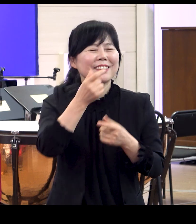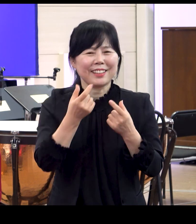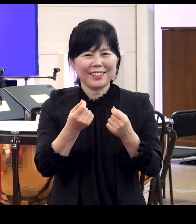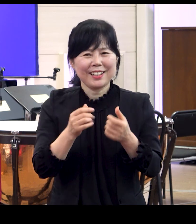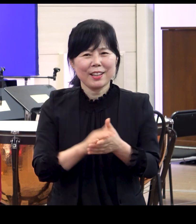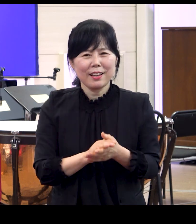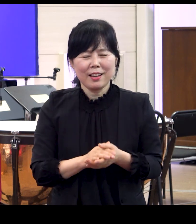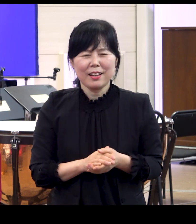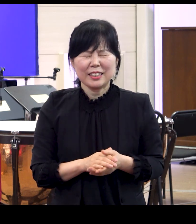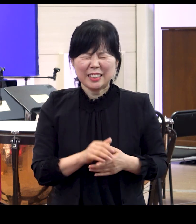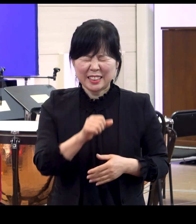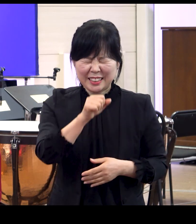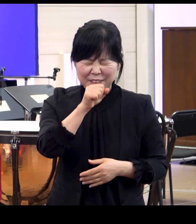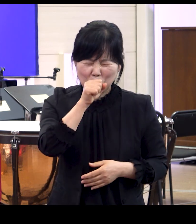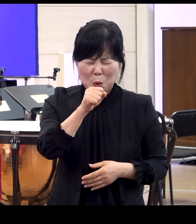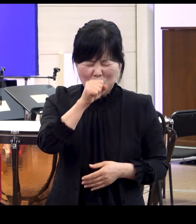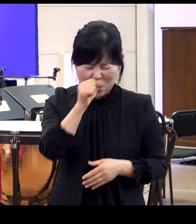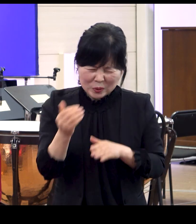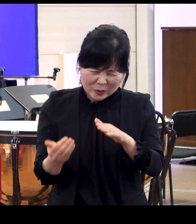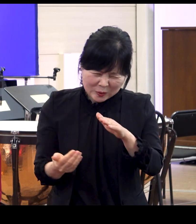기가 막히게 구분해 놨으니까.